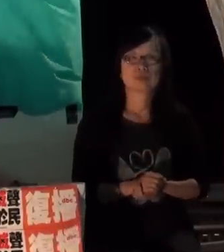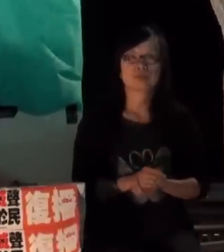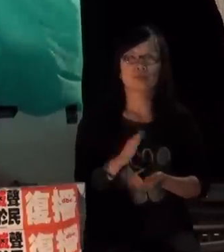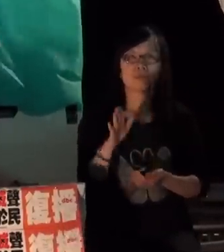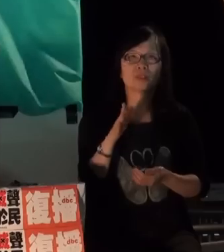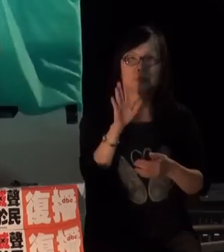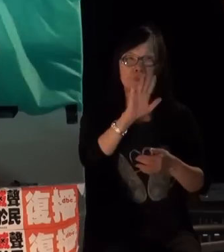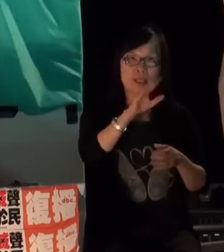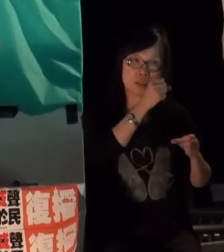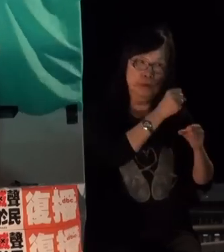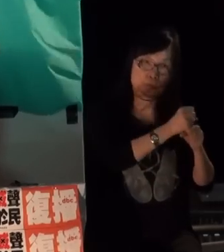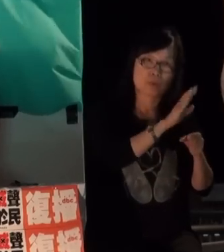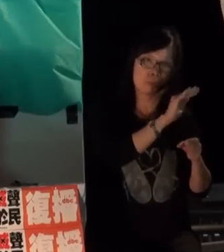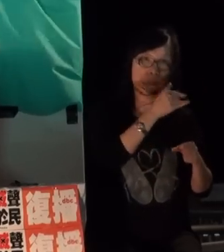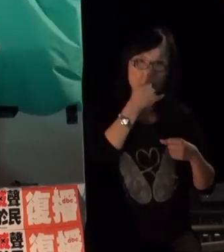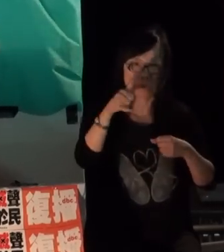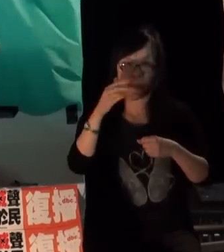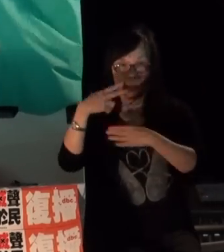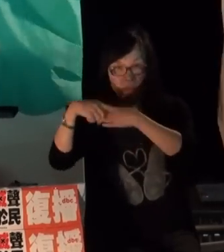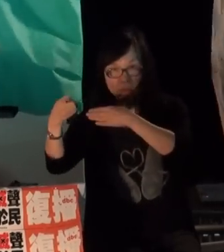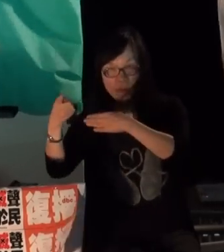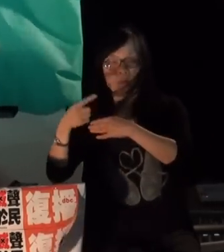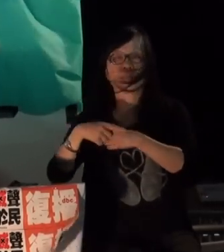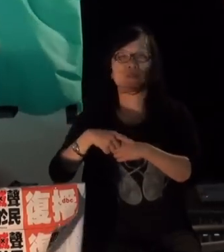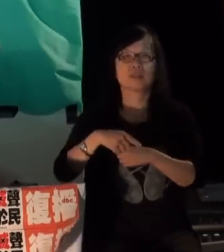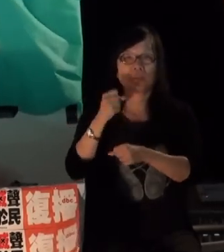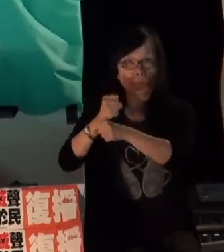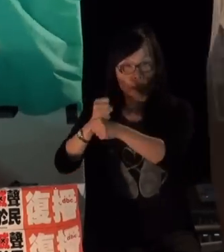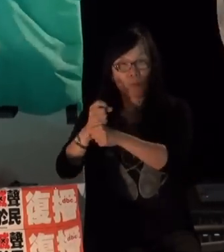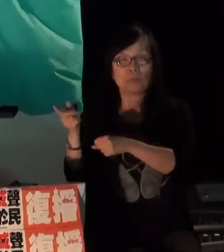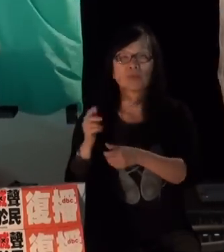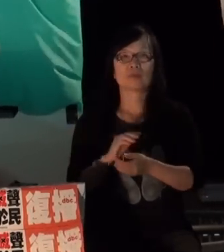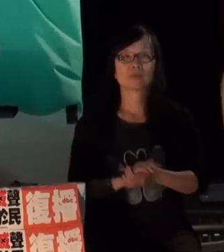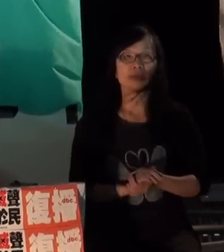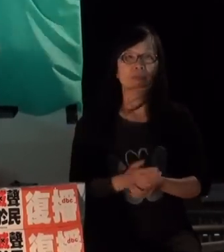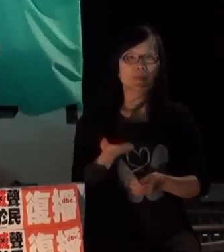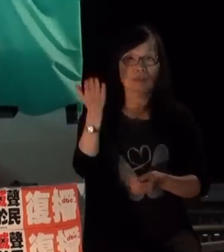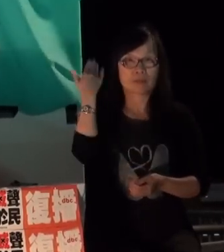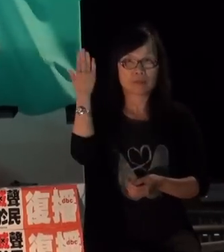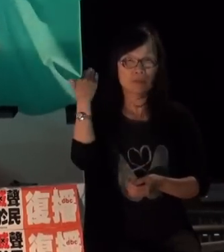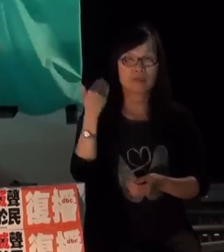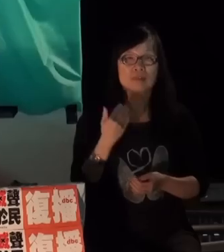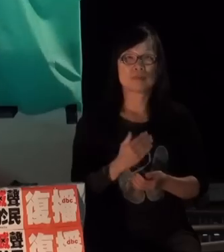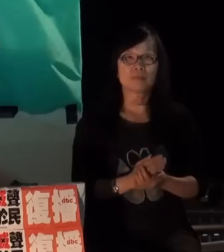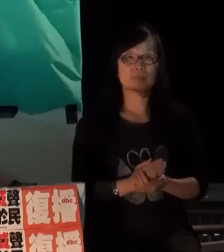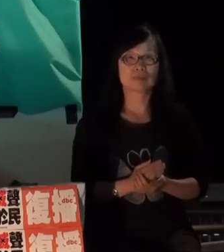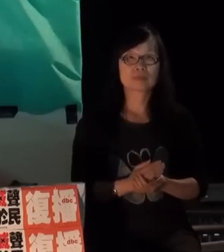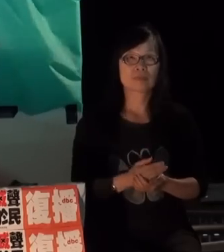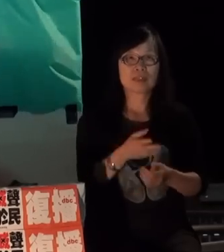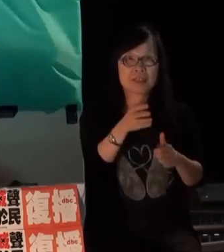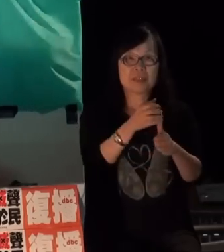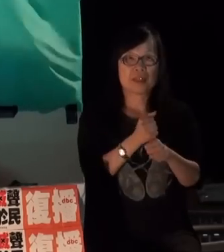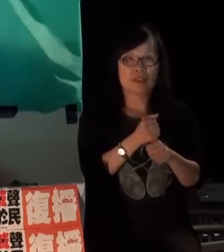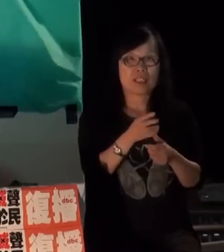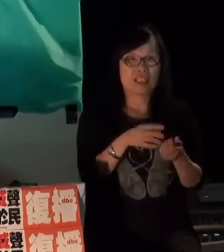東家唔打打西家，當然都好難。但係今次係。喂，以前就是標心勒索，而